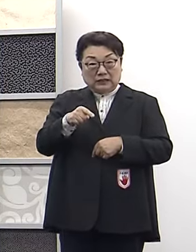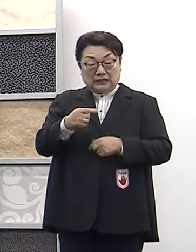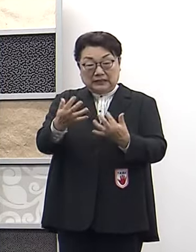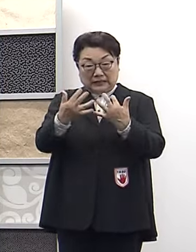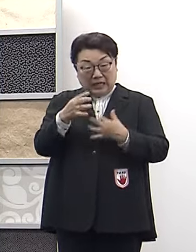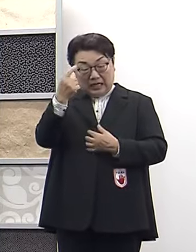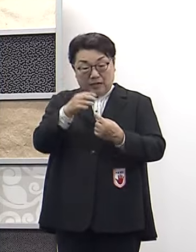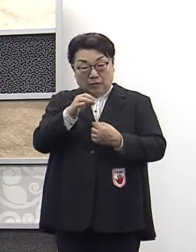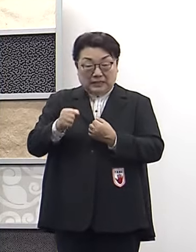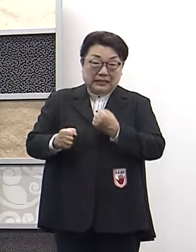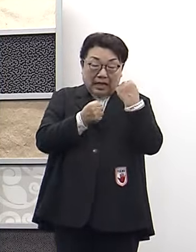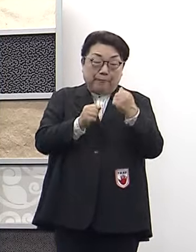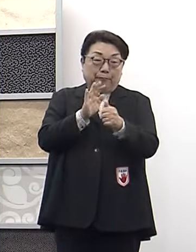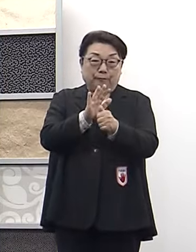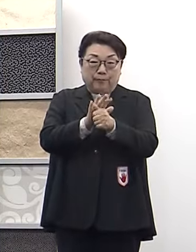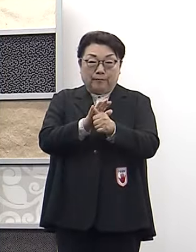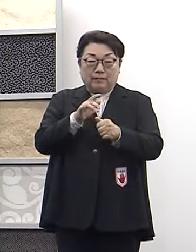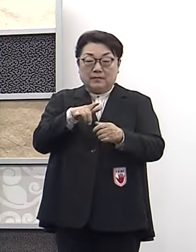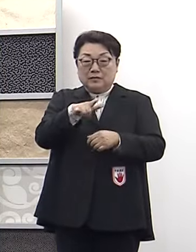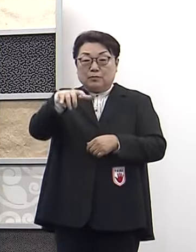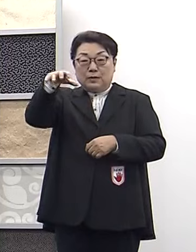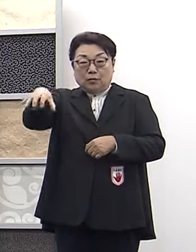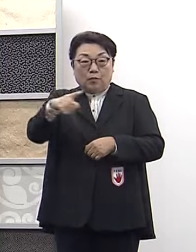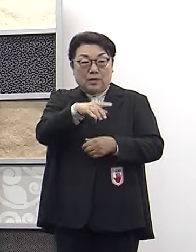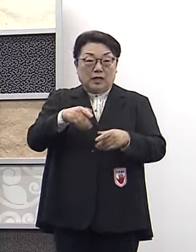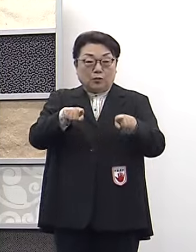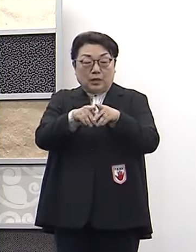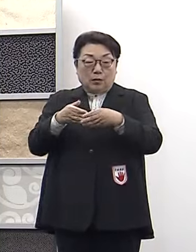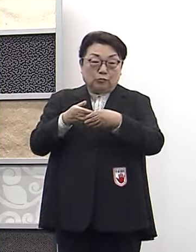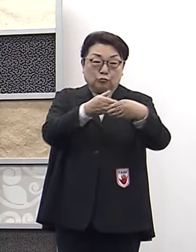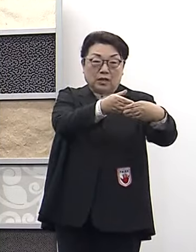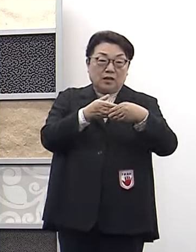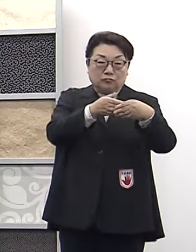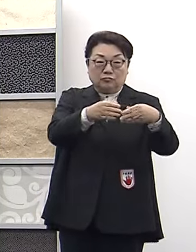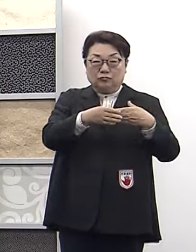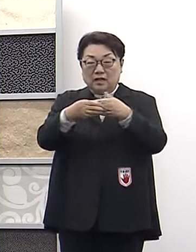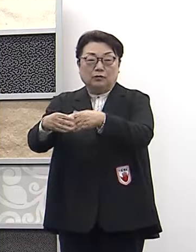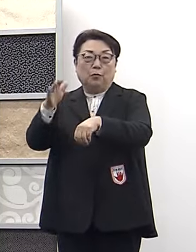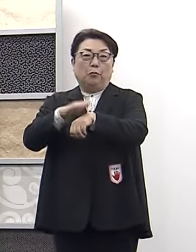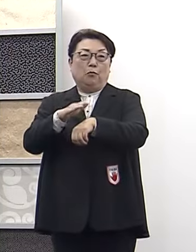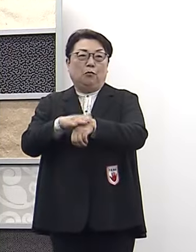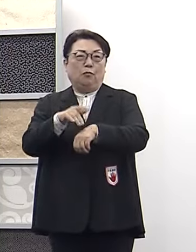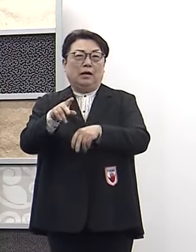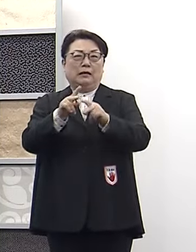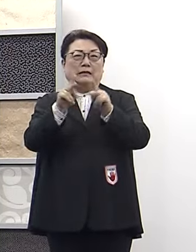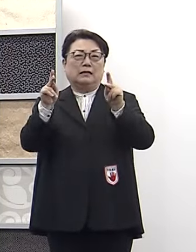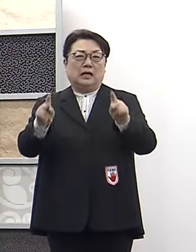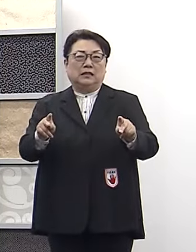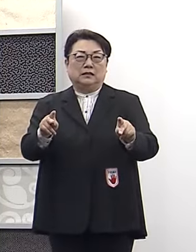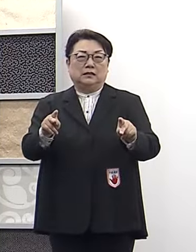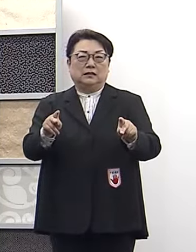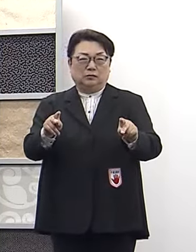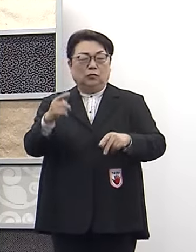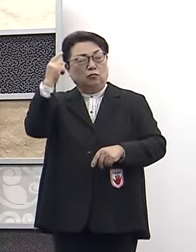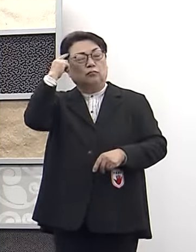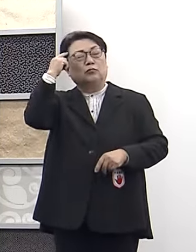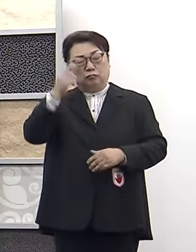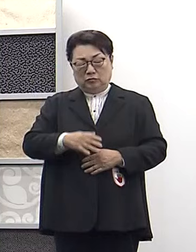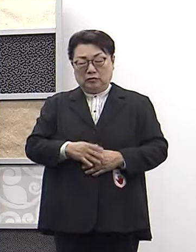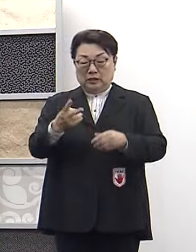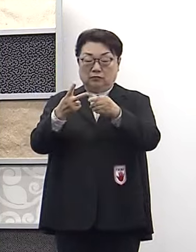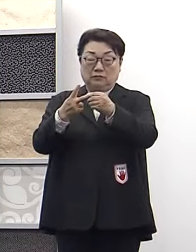からの観光客の皆さんを、速やかにお連れするかと、これが一番大きな問題、だろうと思います。